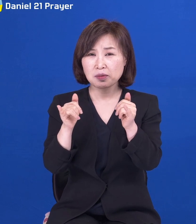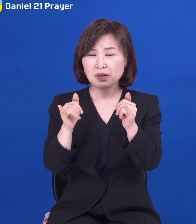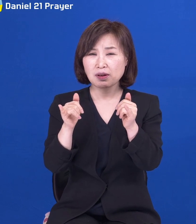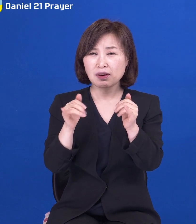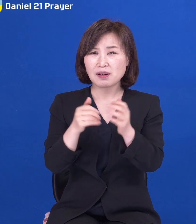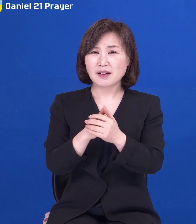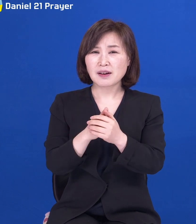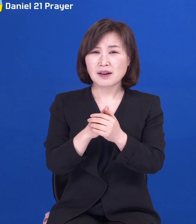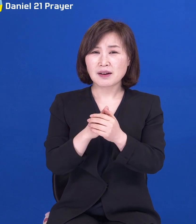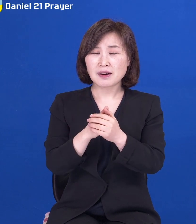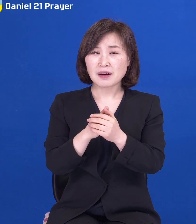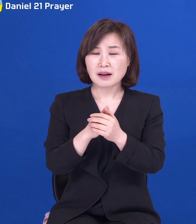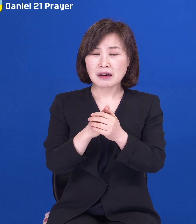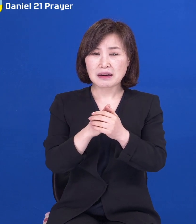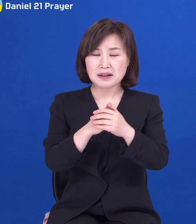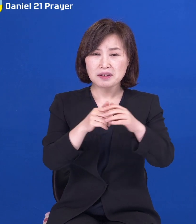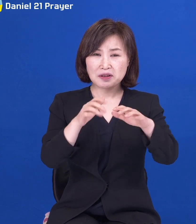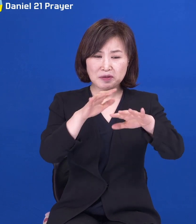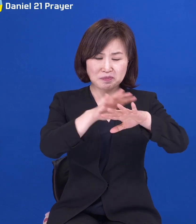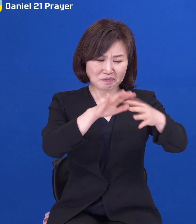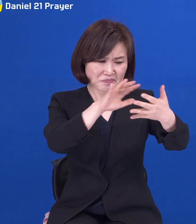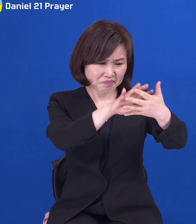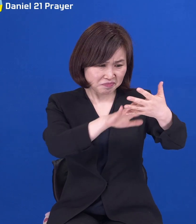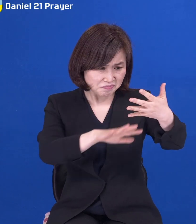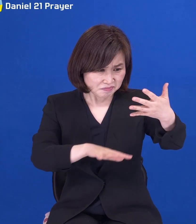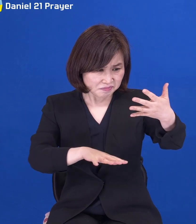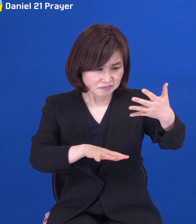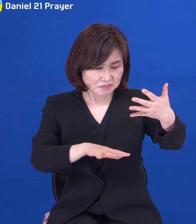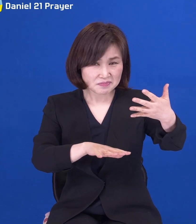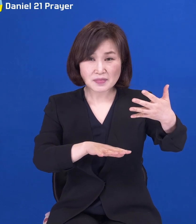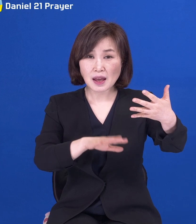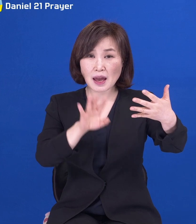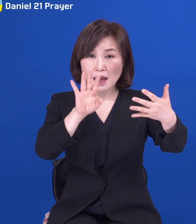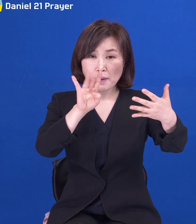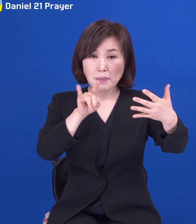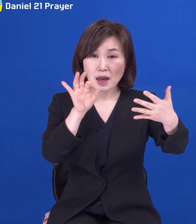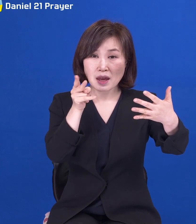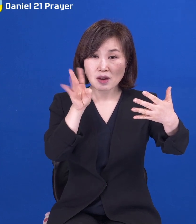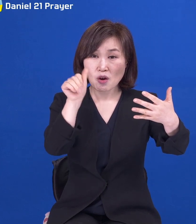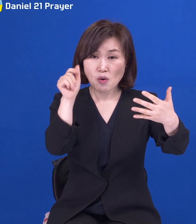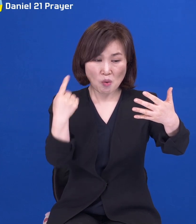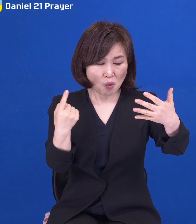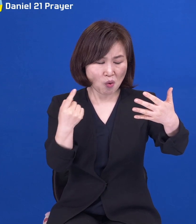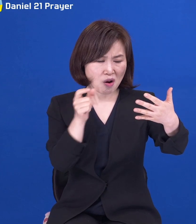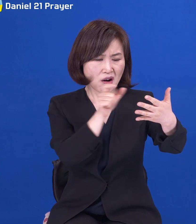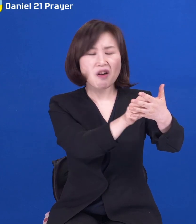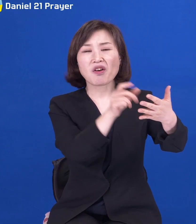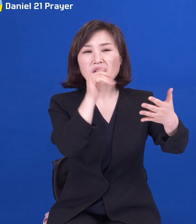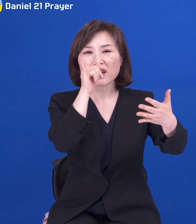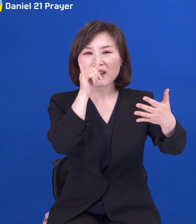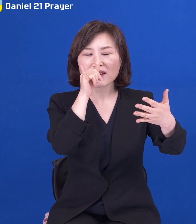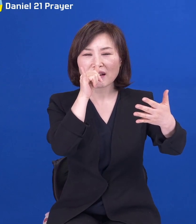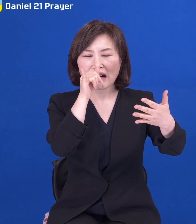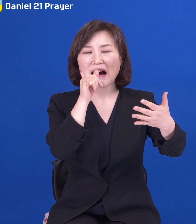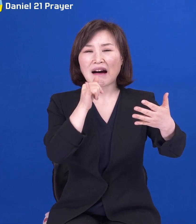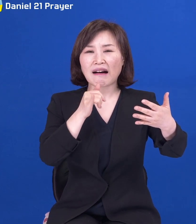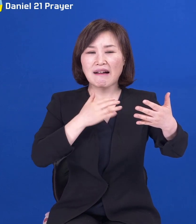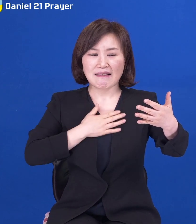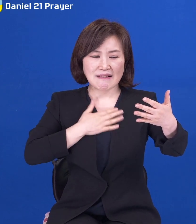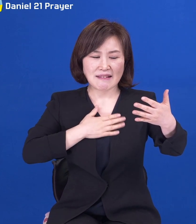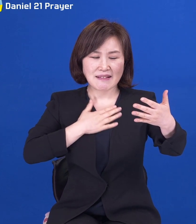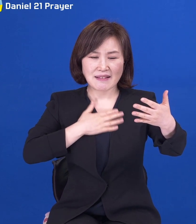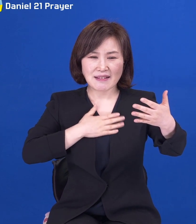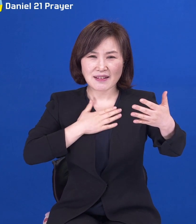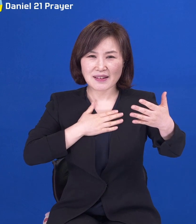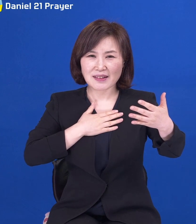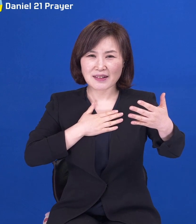그 명단을 보다가 이름 배영호, 태어난 곳 함경북도 어랑은 어대진 이렇게 하니까 그 친구가 알았던 거예요. 그리고 이 친구는 나를 지금 알고